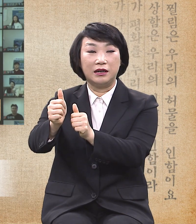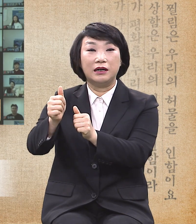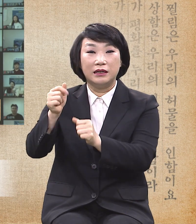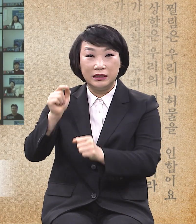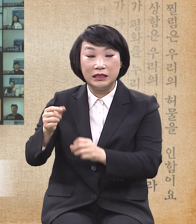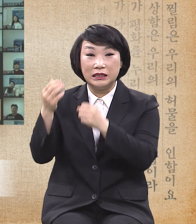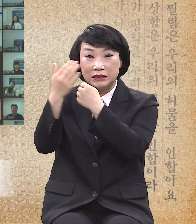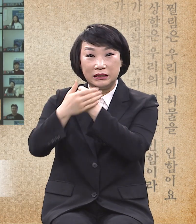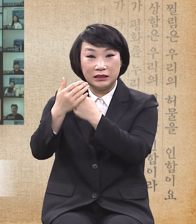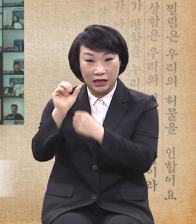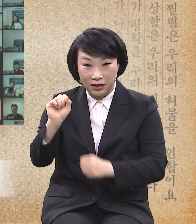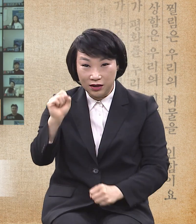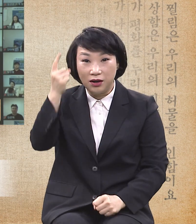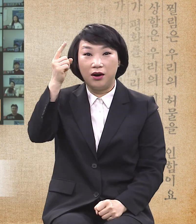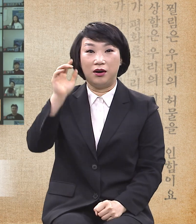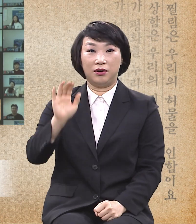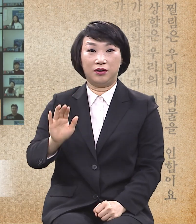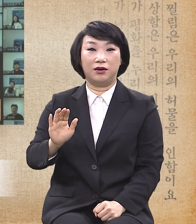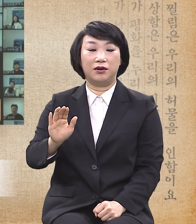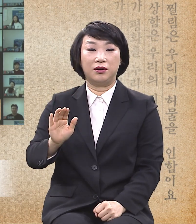그 은혜 때문에